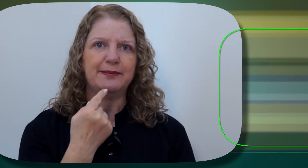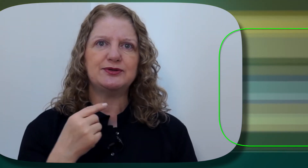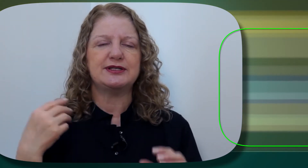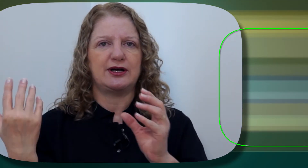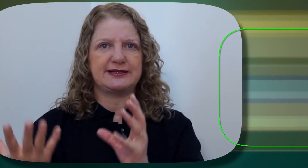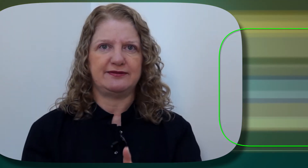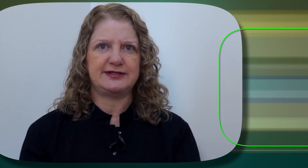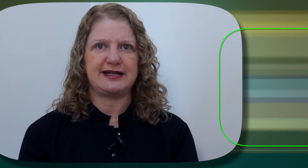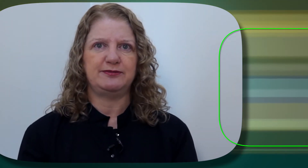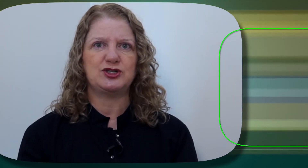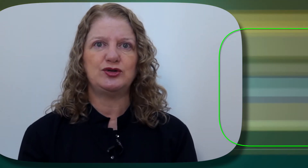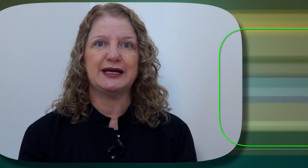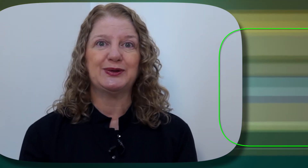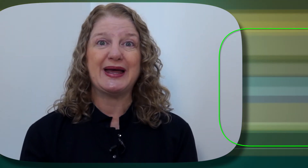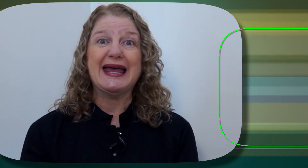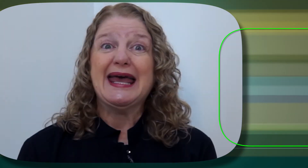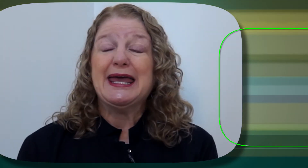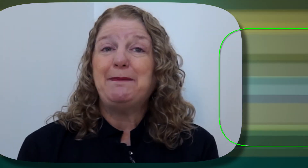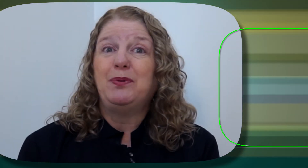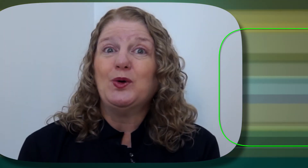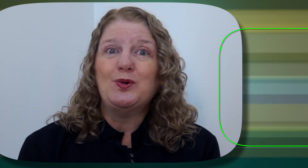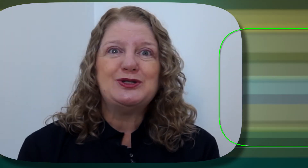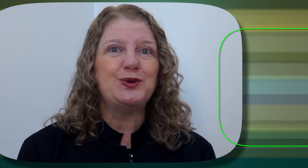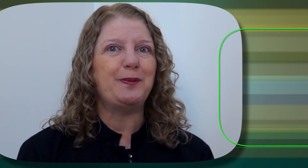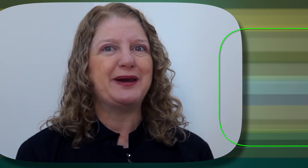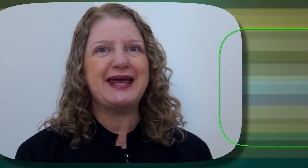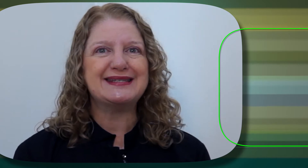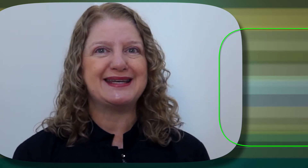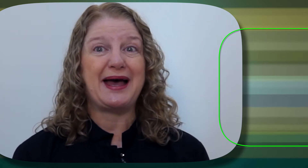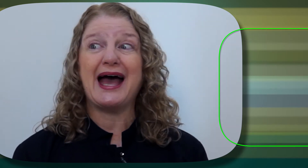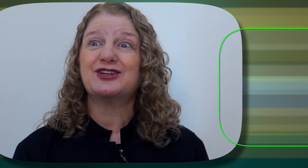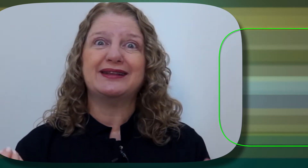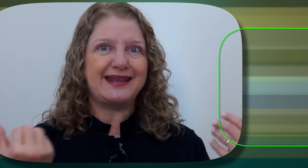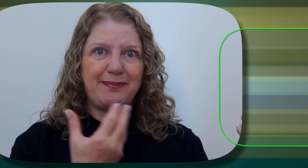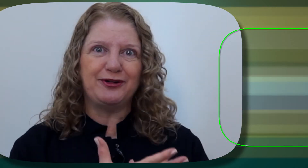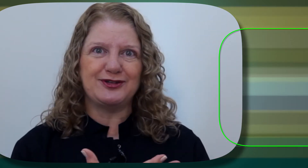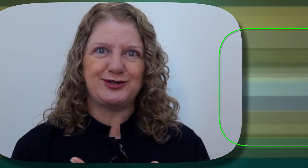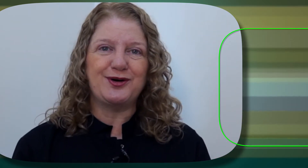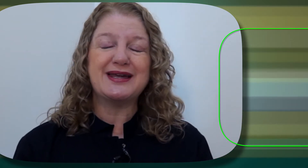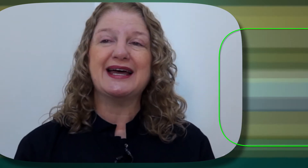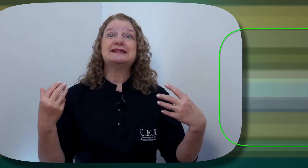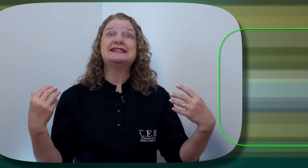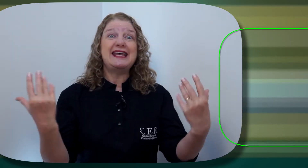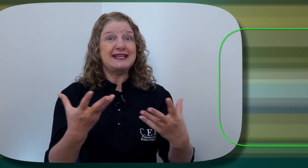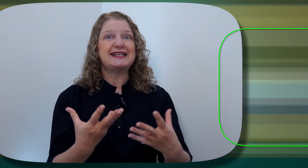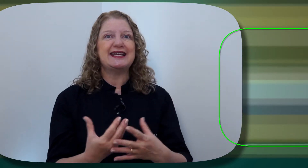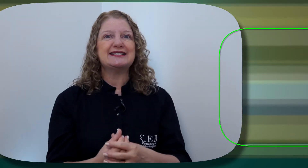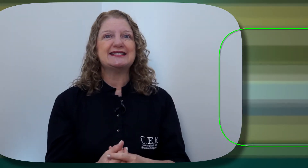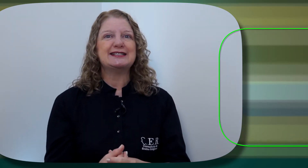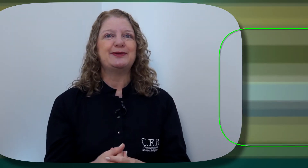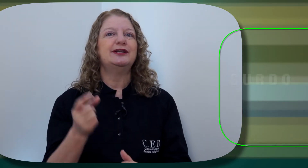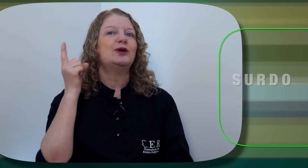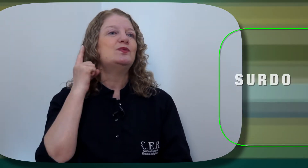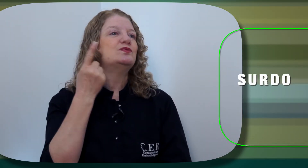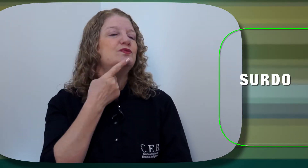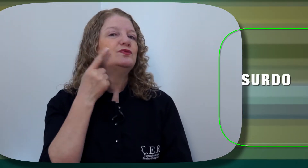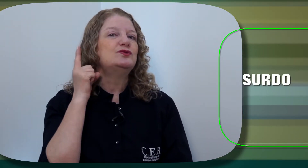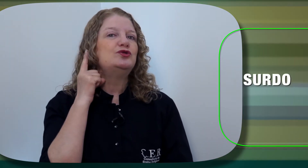lábios, então ela estava me ajudando. E por uma surpresa, acho que até da professora, 6 crianças responderam,